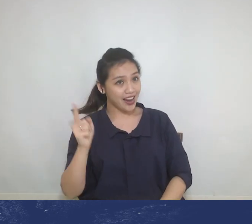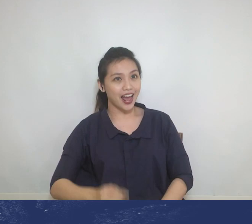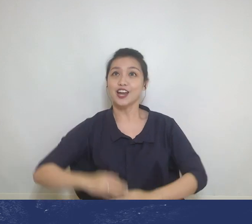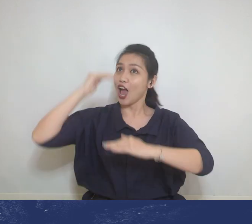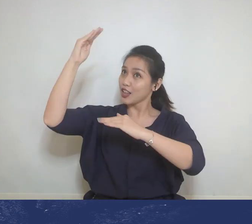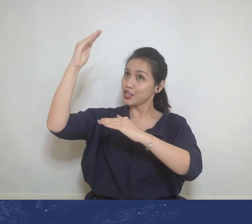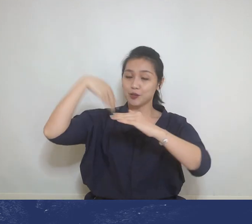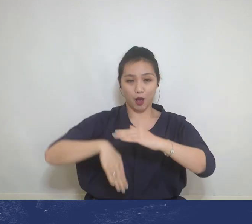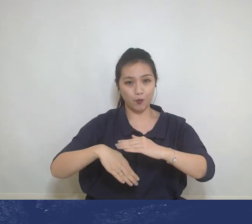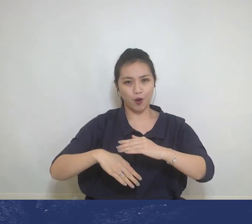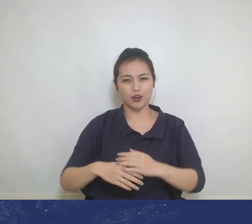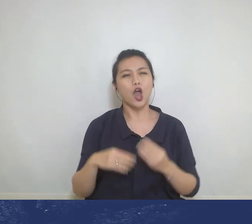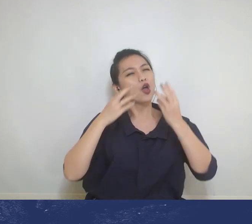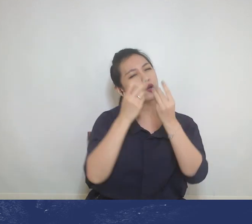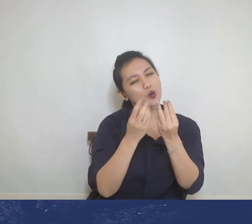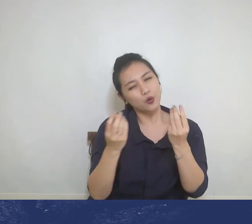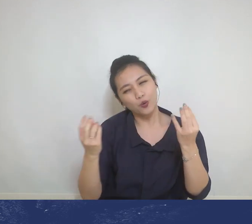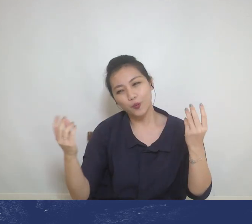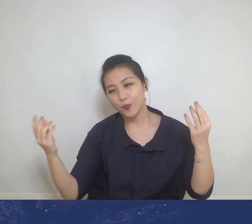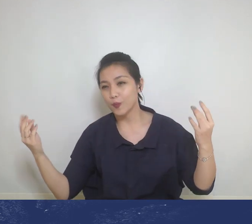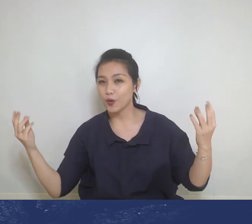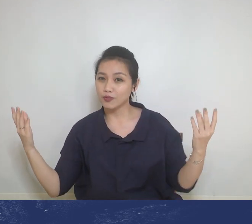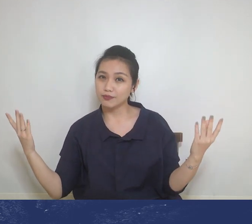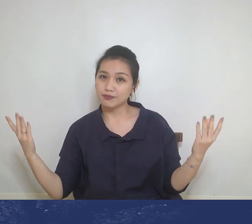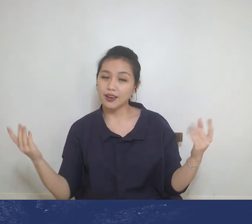di atas, mau di bawah, mau di padang rumput,